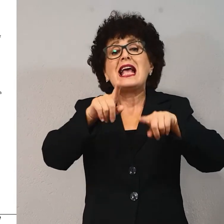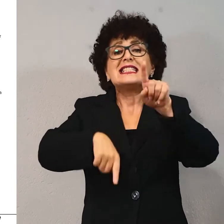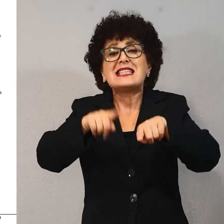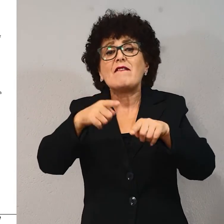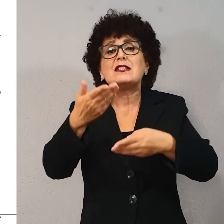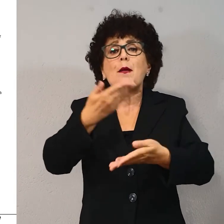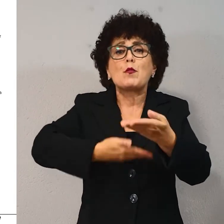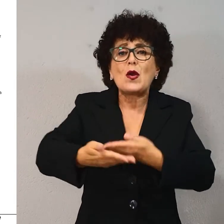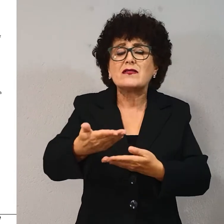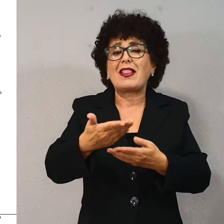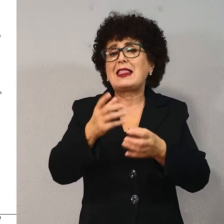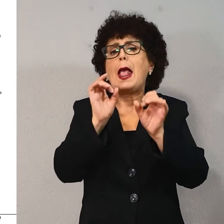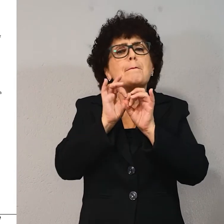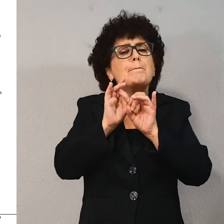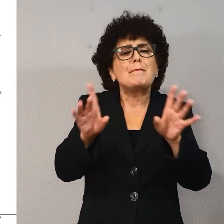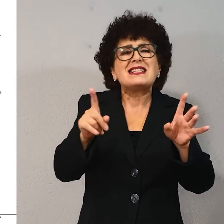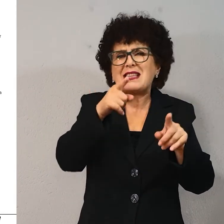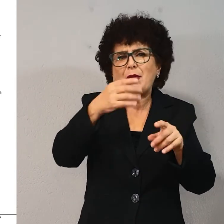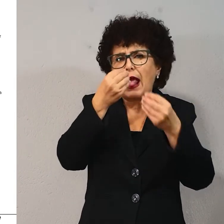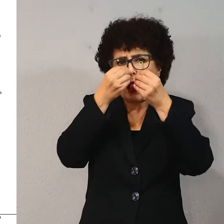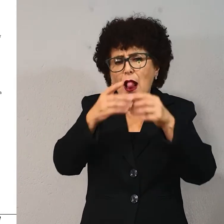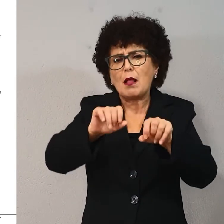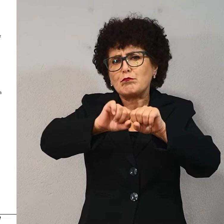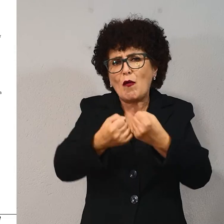производителот, без да изгуби од ефикасноста.